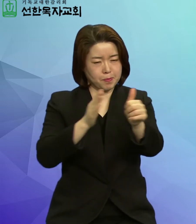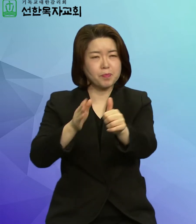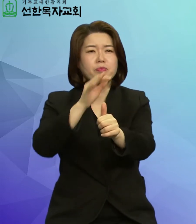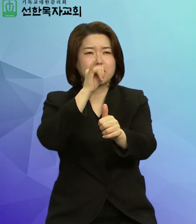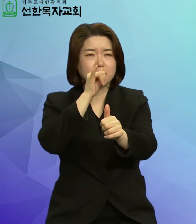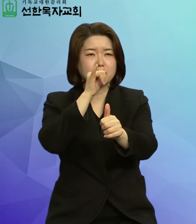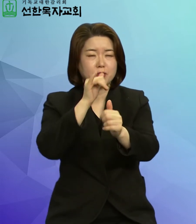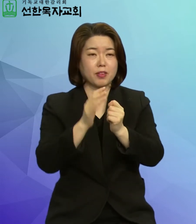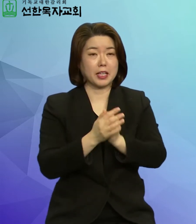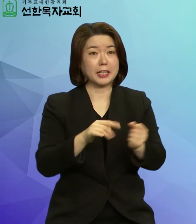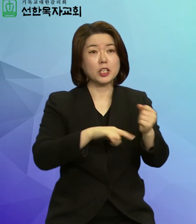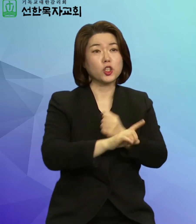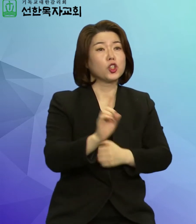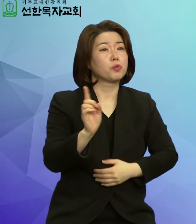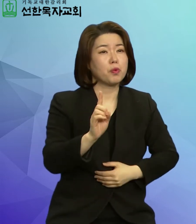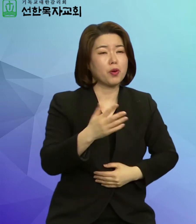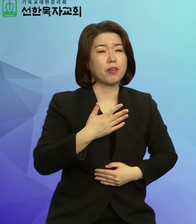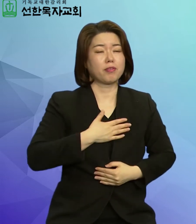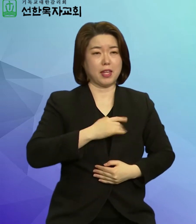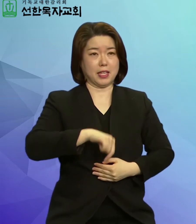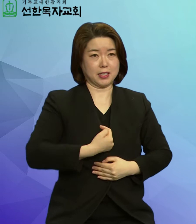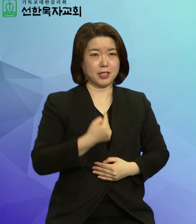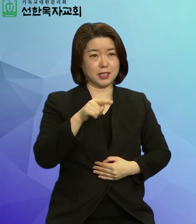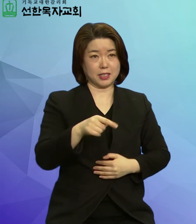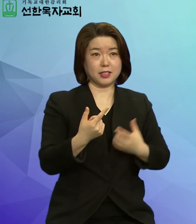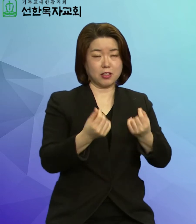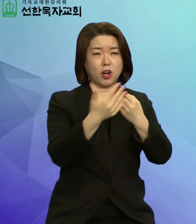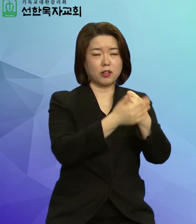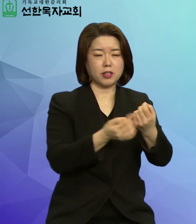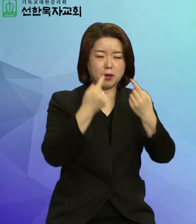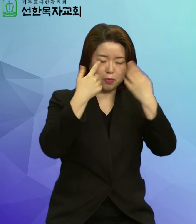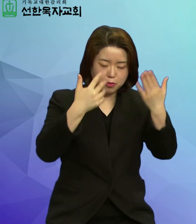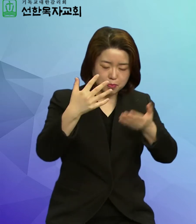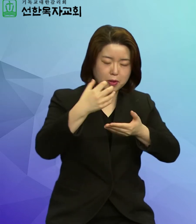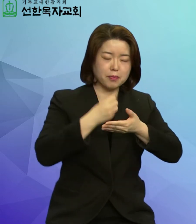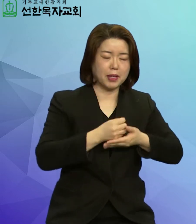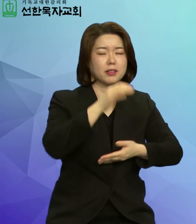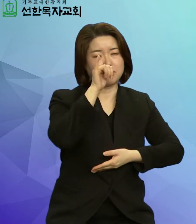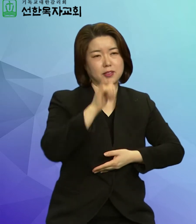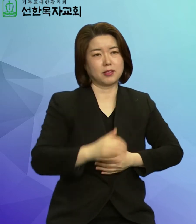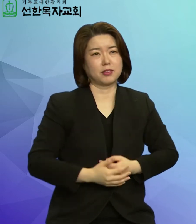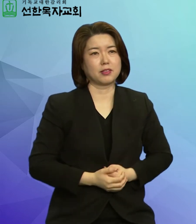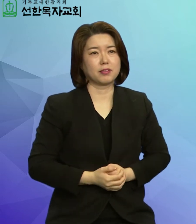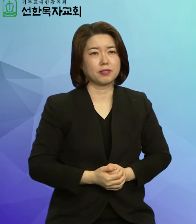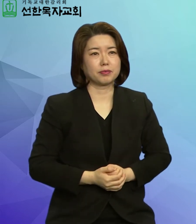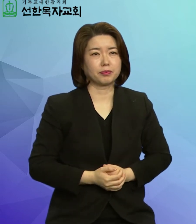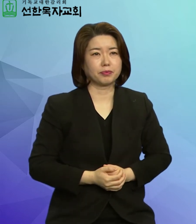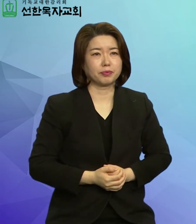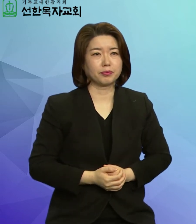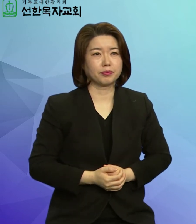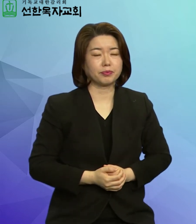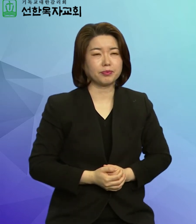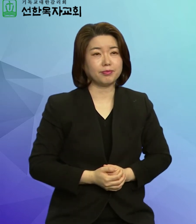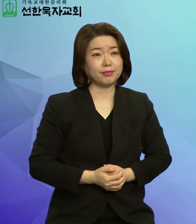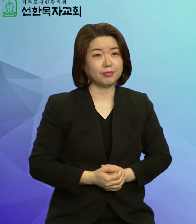그렇게 권합니다. 이유는 저 자신이 그런 은혜를 분명히 받았기 때문에 그렇습니다.